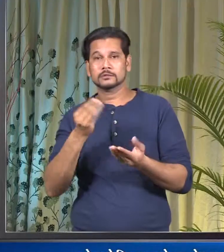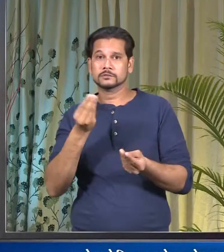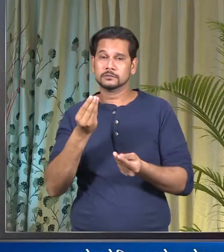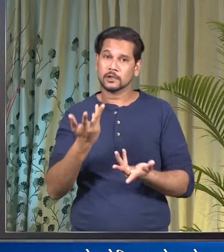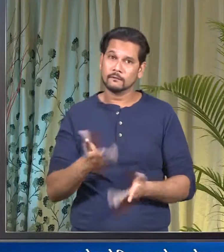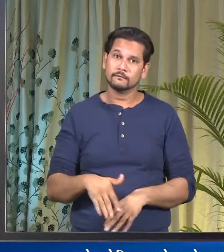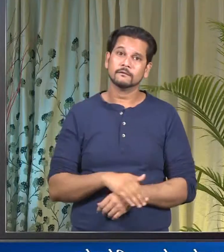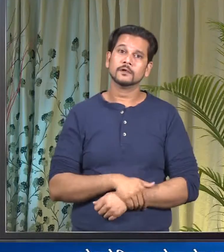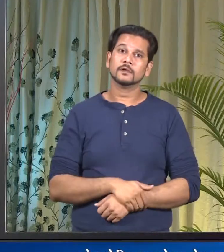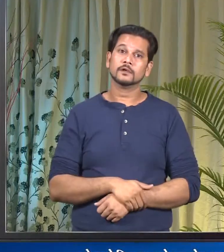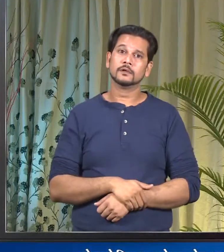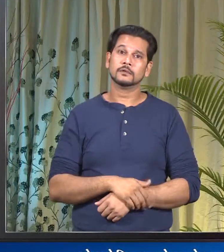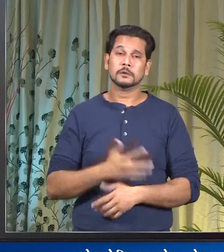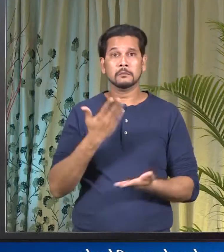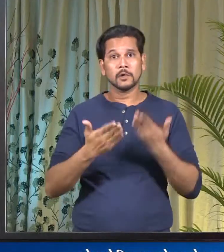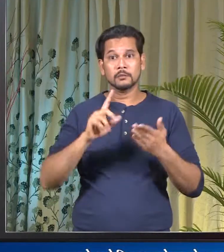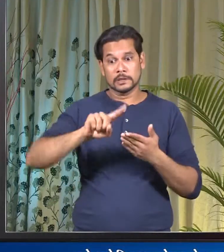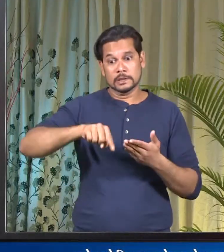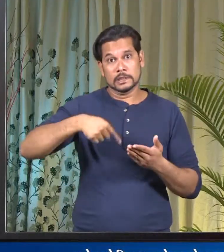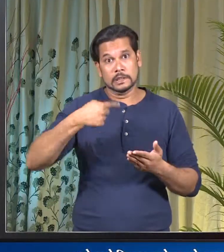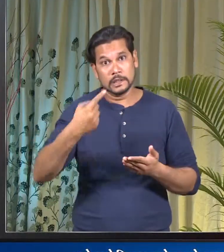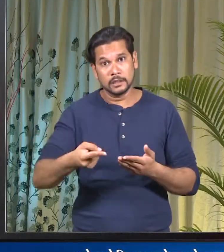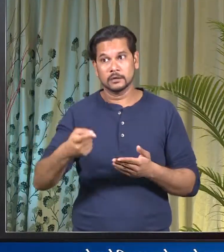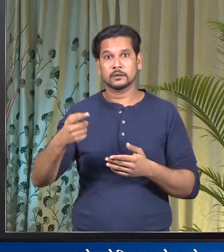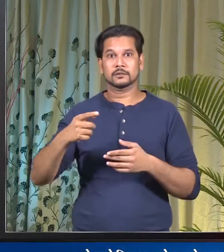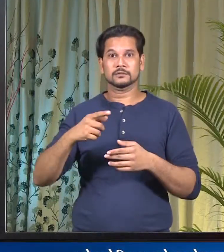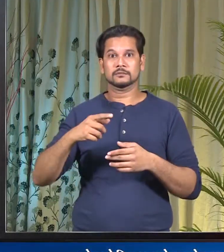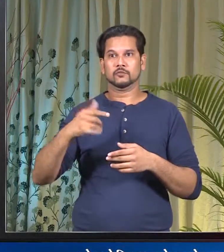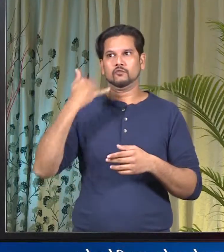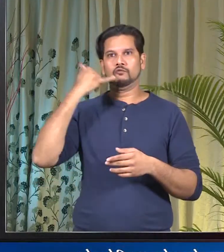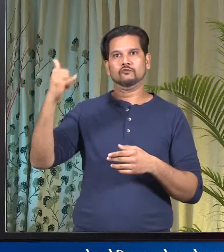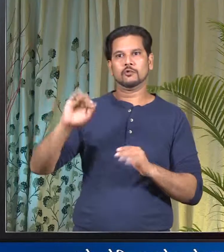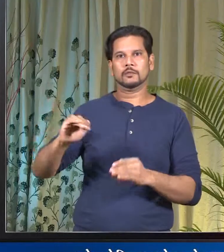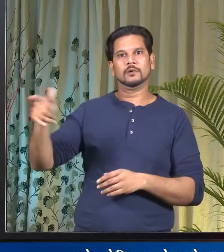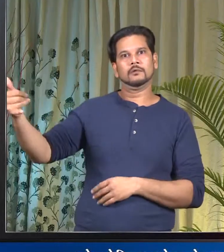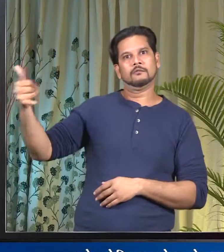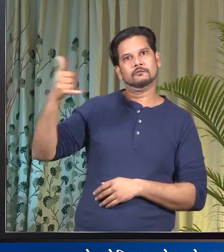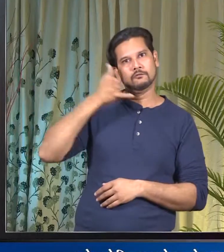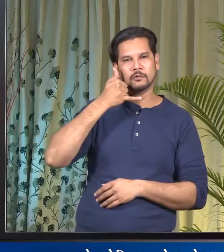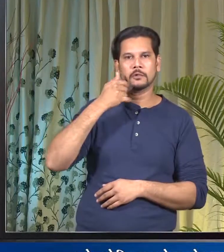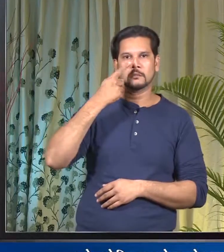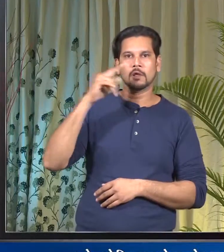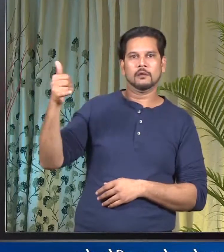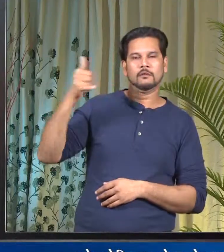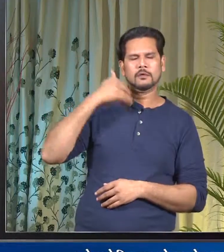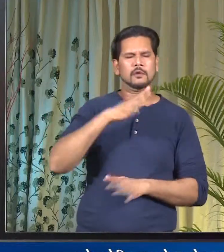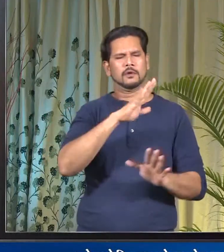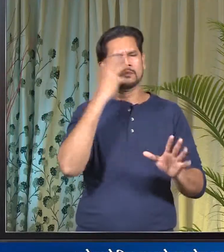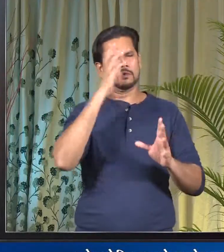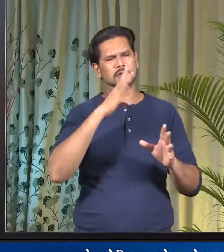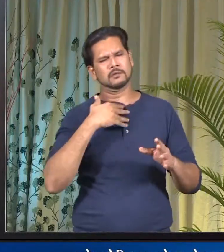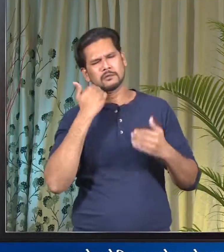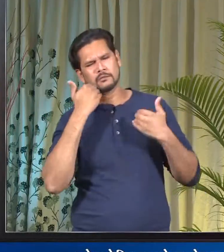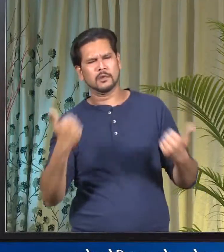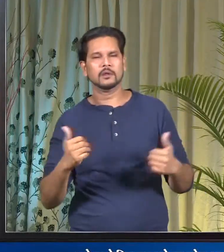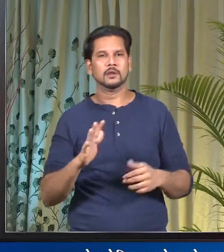बले दूसरे दिन उस बच्चे का फोन आ जाए कि नहीं मम्मी अभी मैं ठीक हूँ तो भी मां क्या